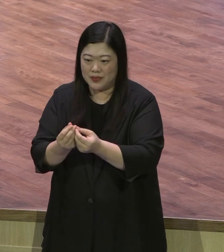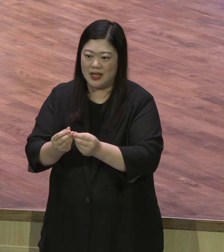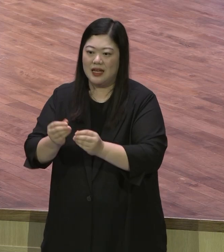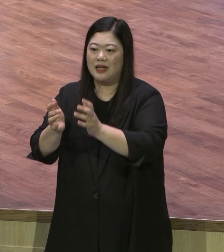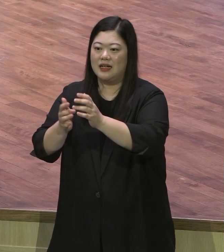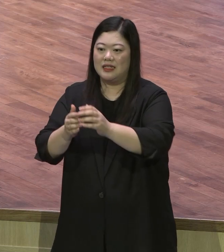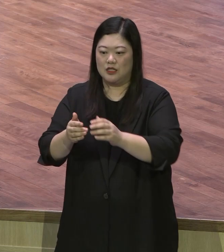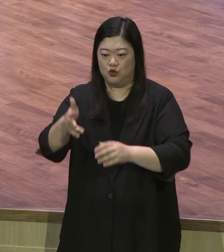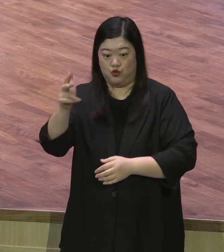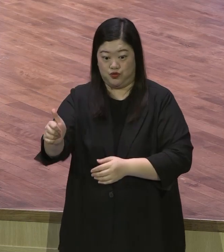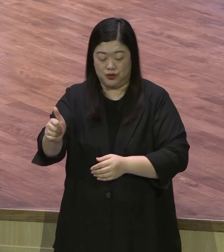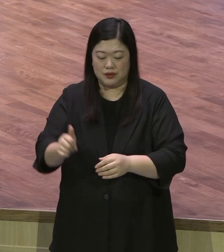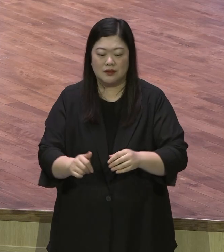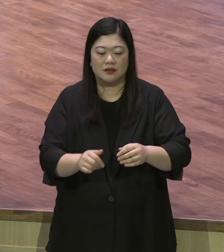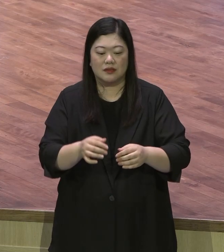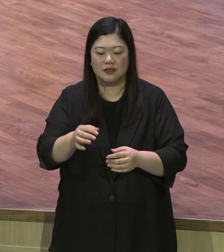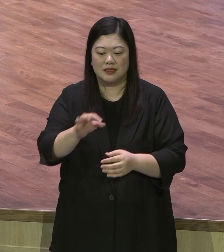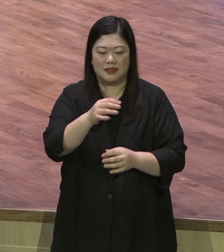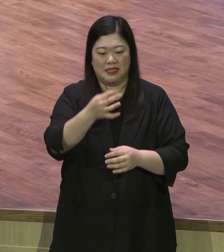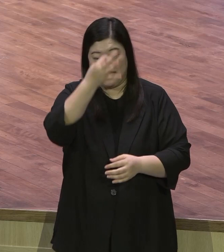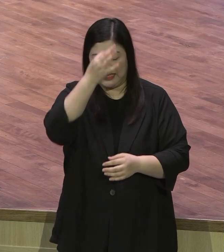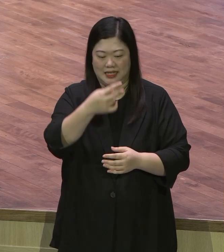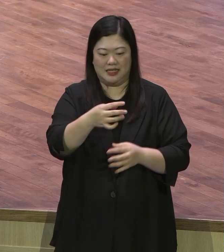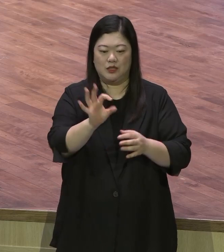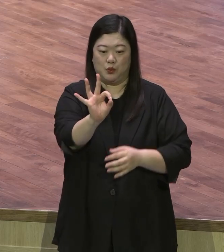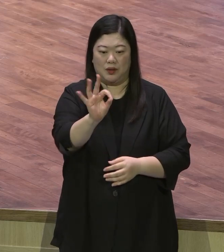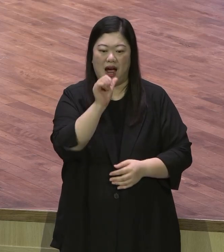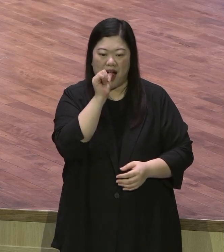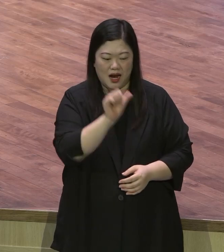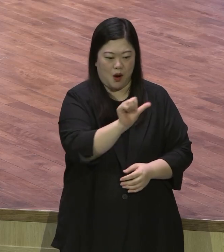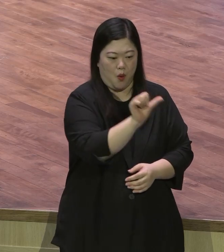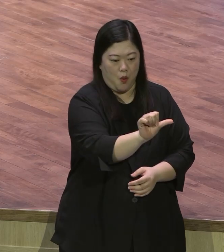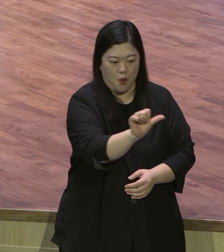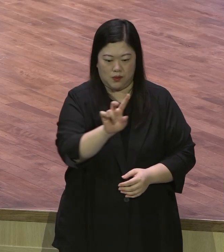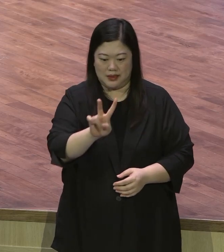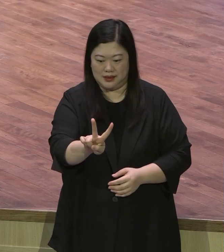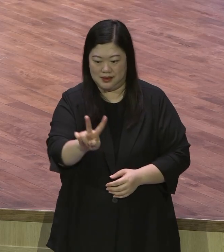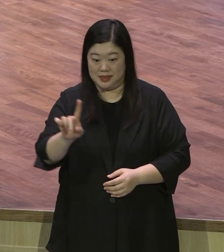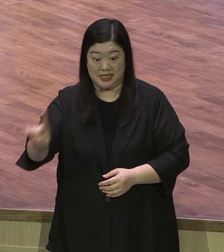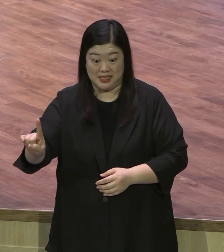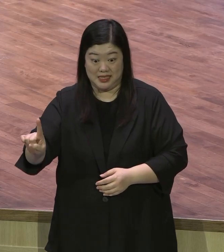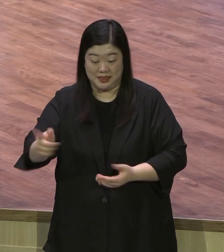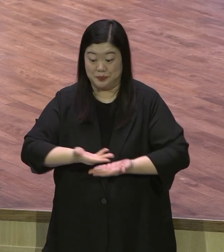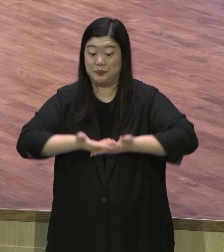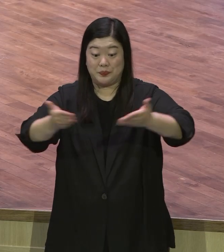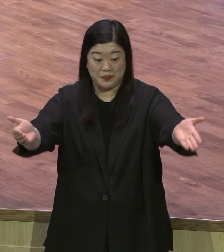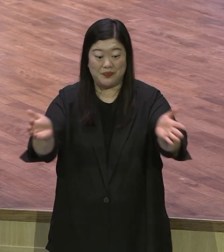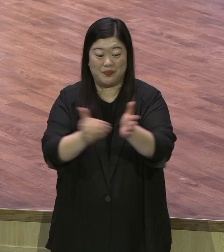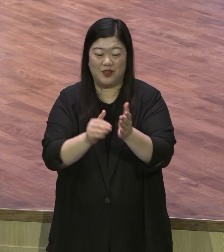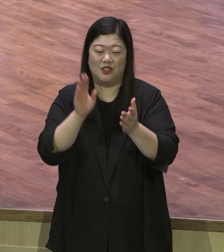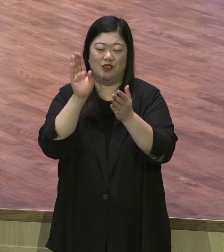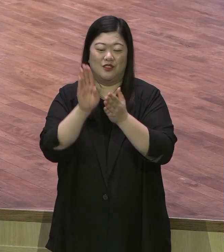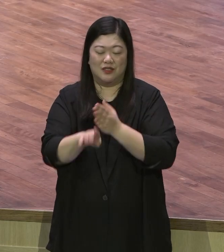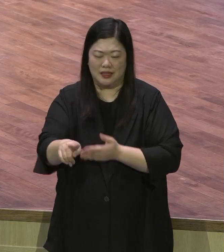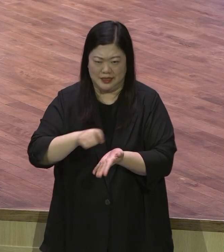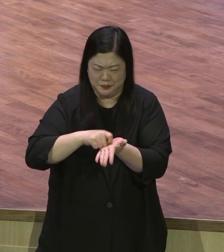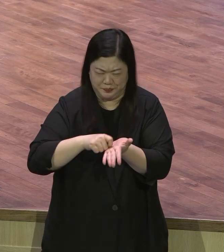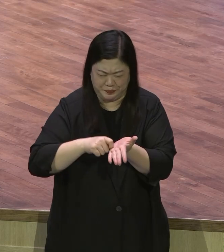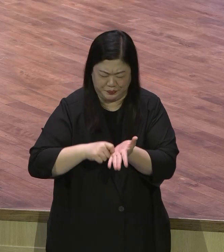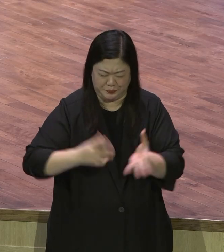뭐요? 땅에 묻어두어 버렸어요. 듣고 말씀을 받고 땅에 묻어둔 어리석은 종과 같은 꼴이 돼요.